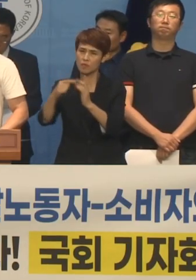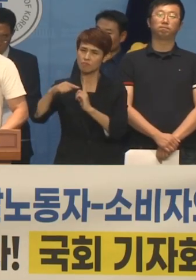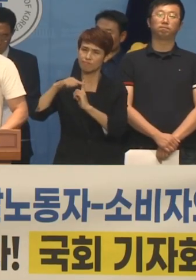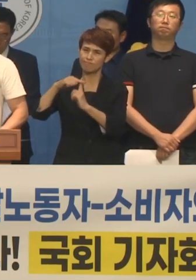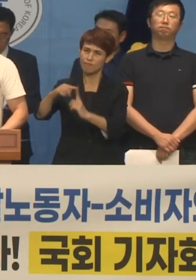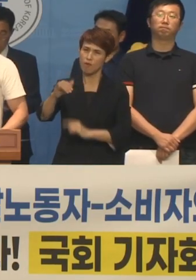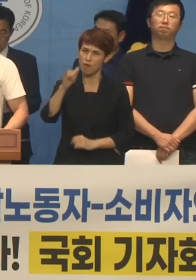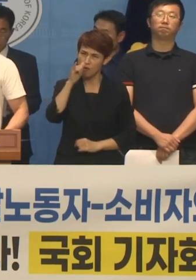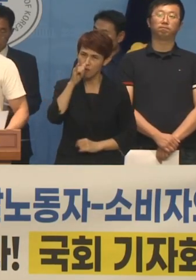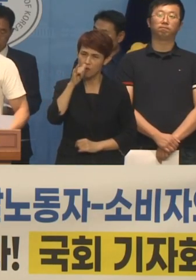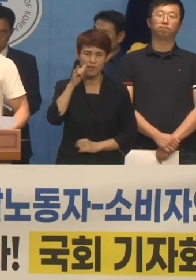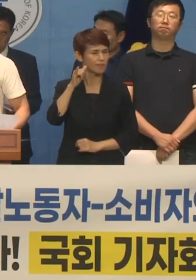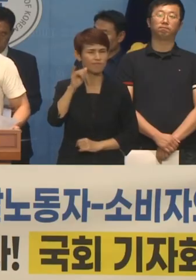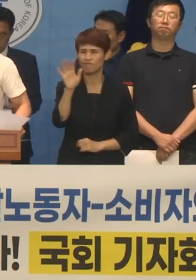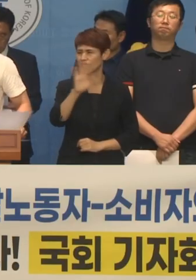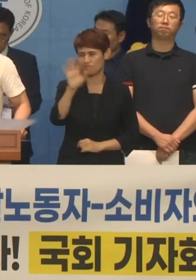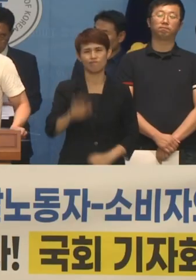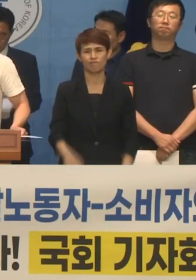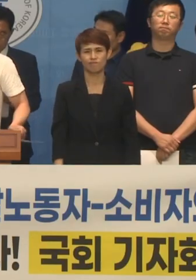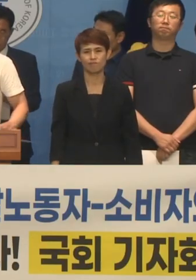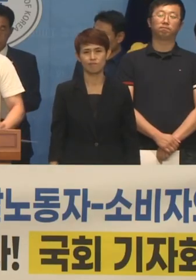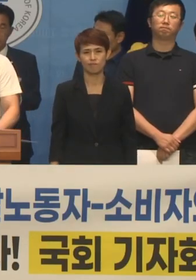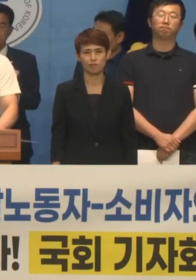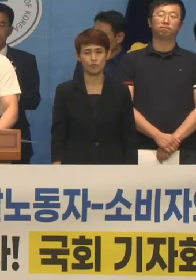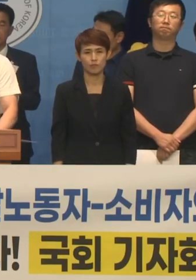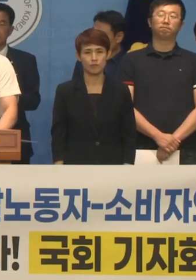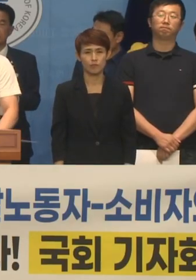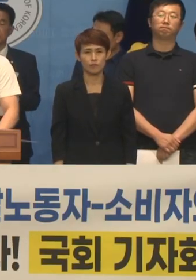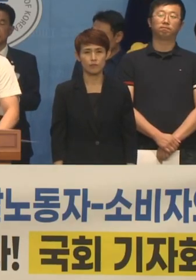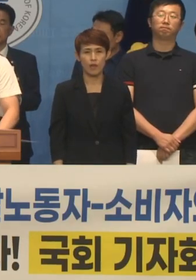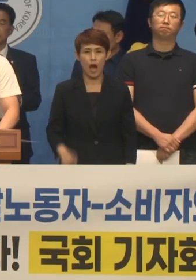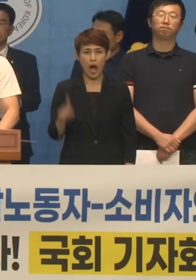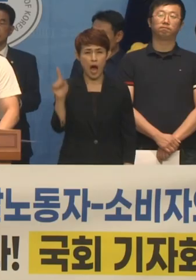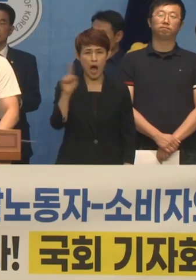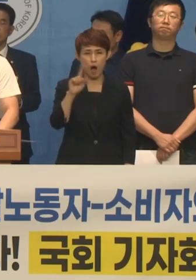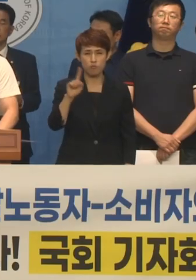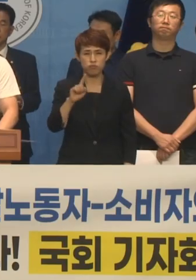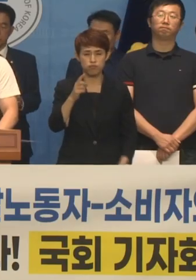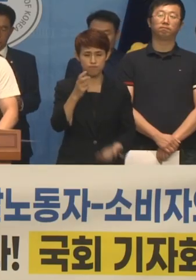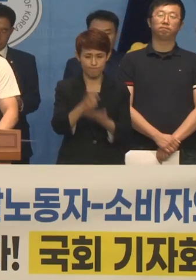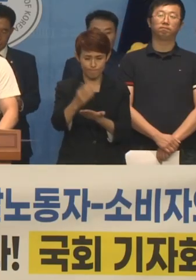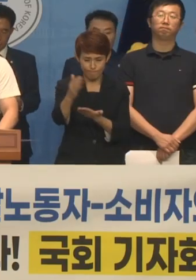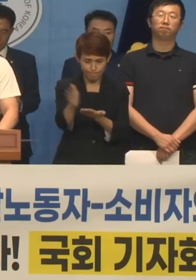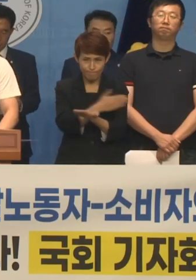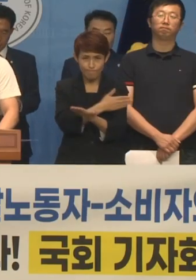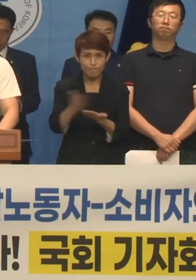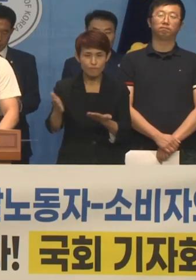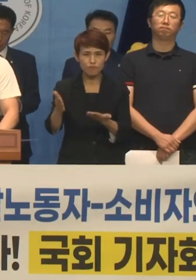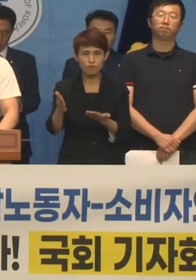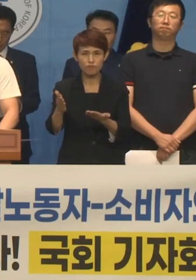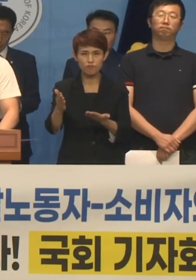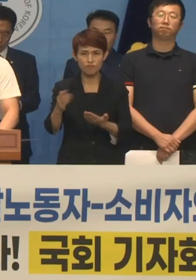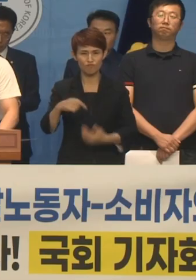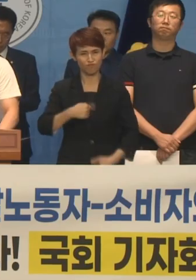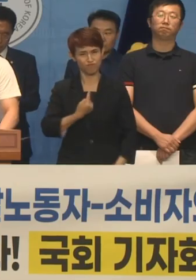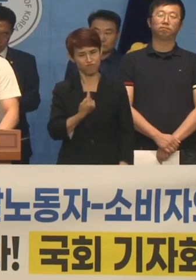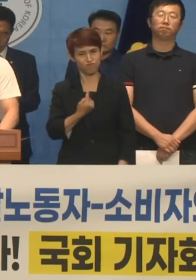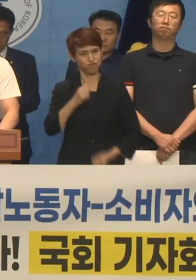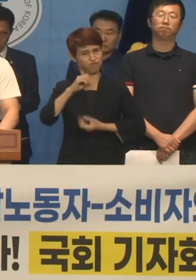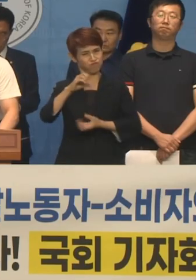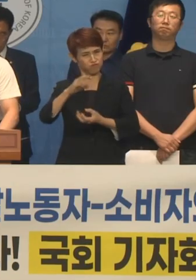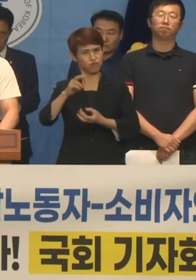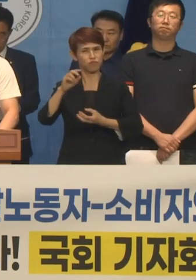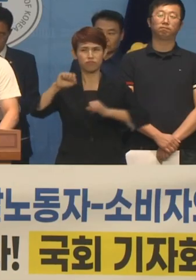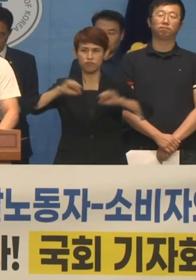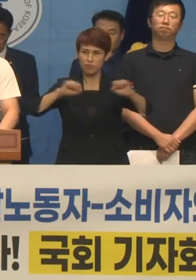영향을 끼치지는 않을 것 같습니다. 결국 아무런 통제와 규율이 없는 상태에서 독단적인 배달 플랫폼의